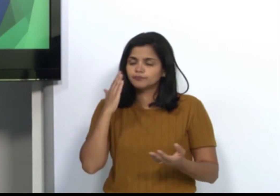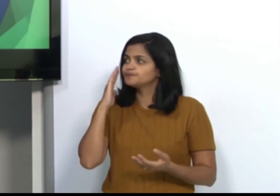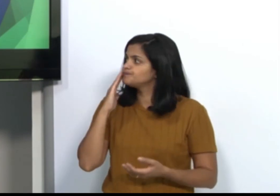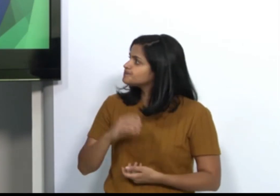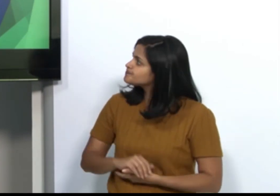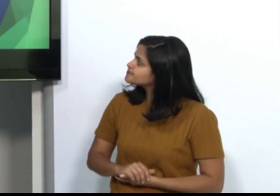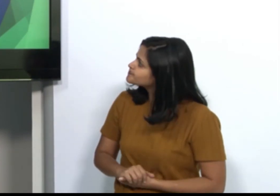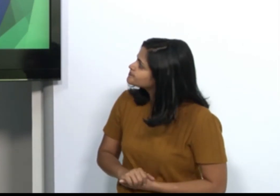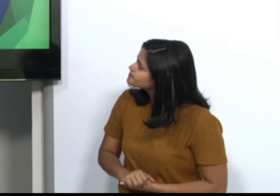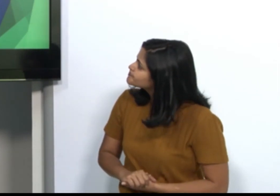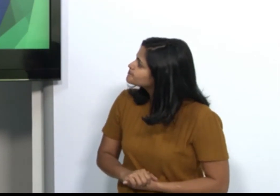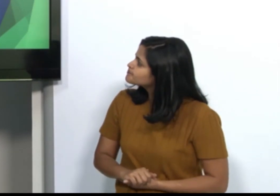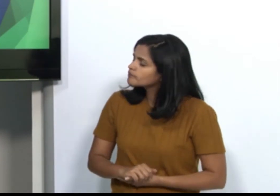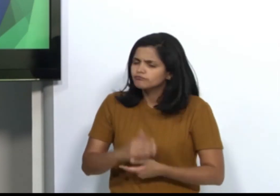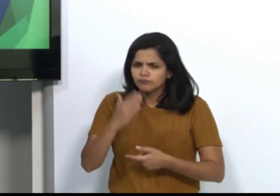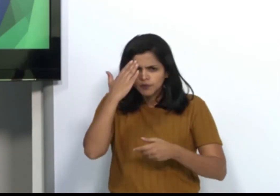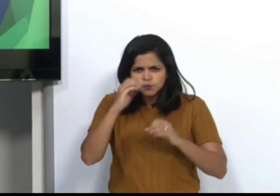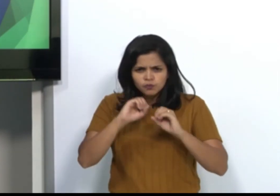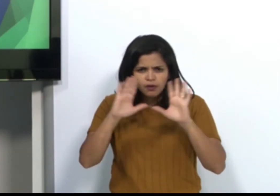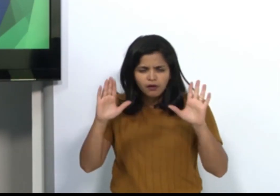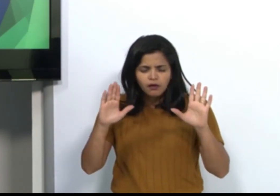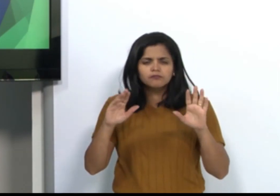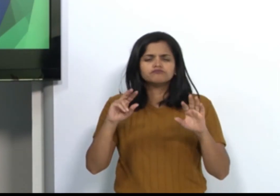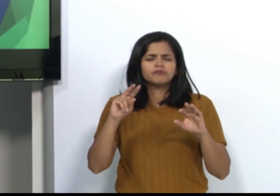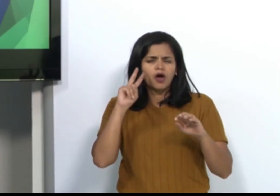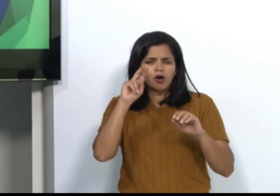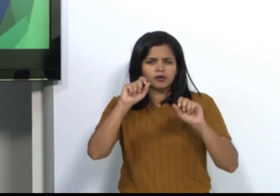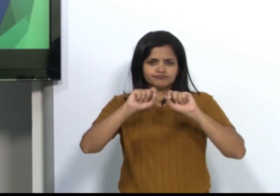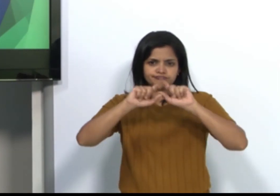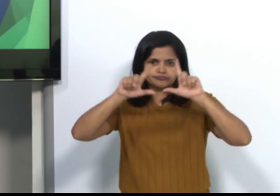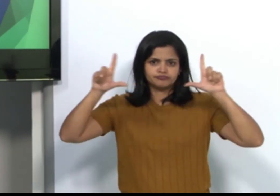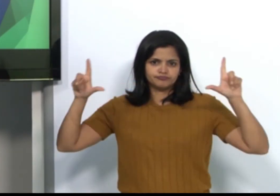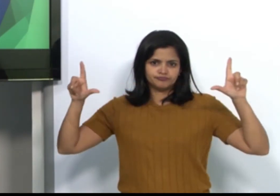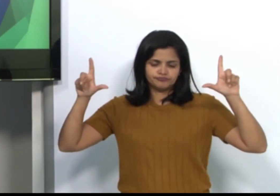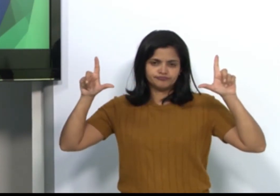Ficou claro? Vejam o próximo slide.